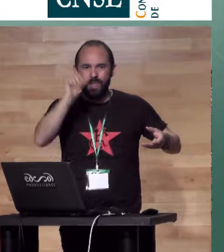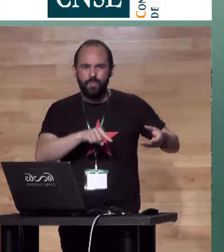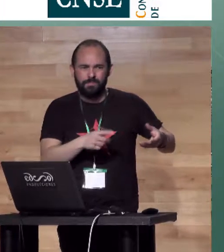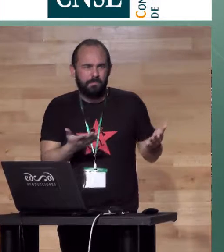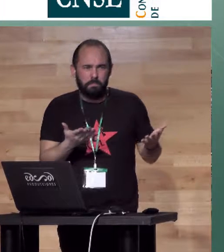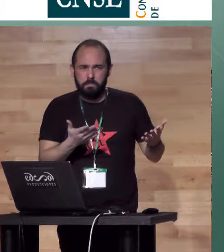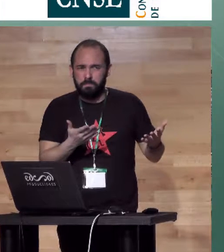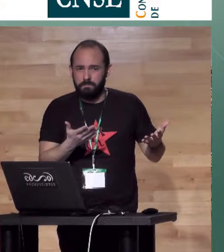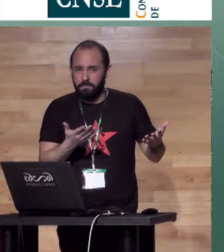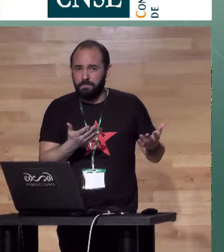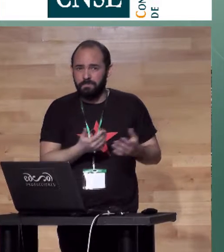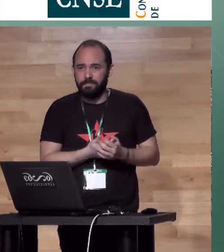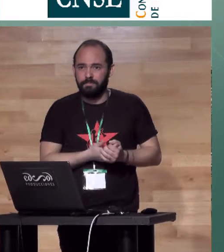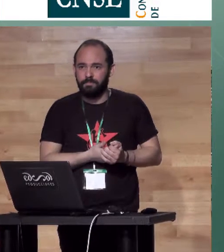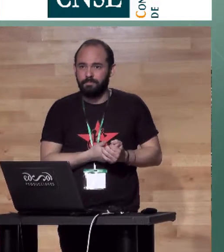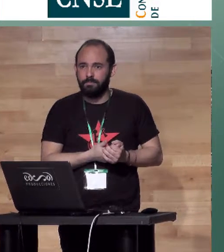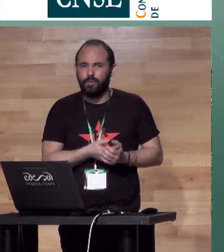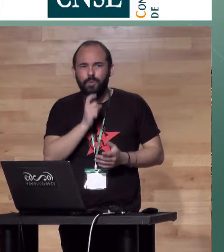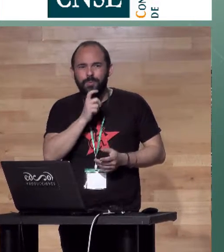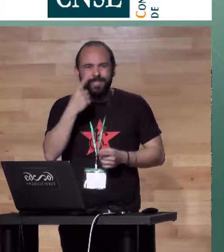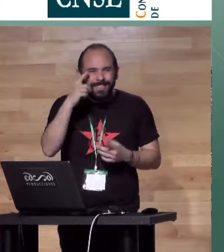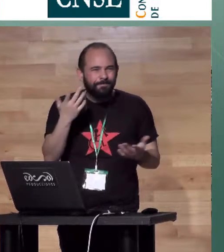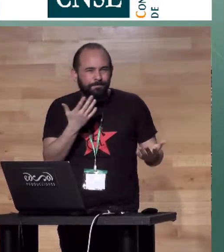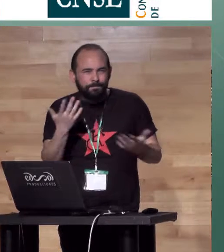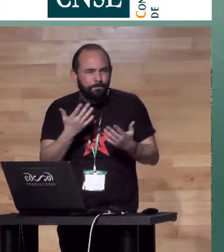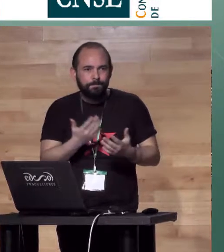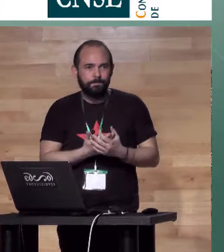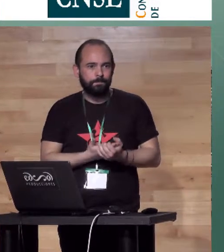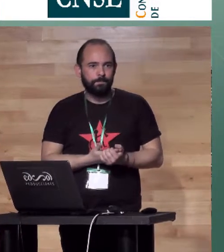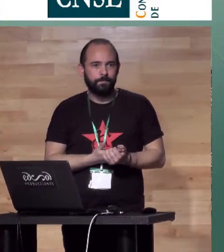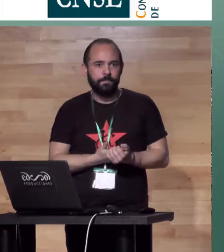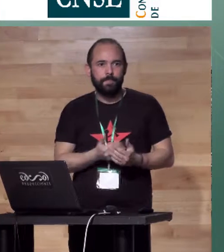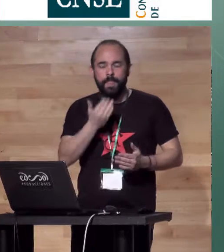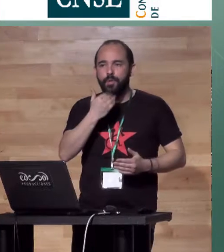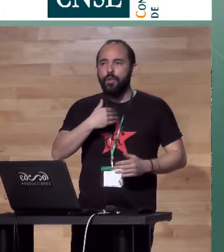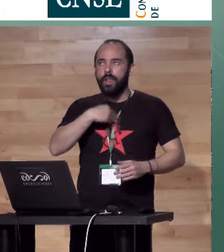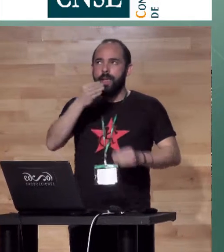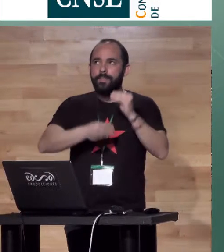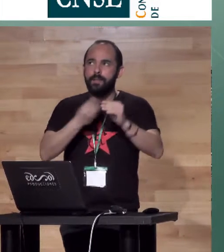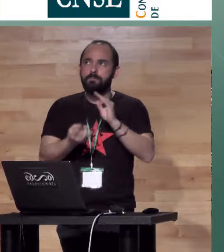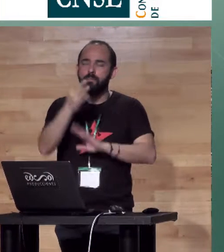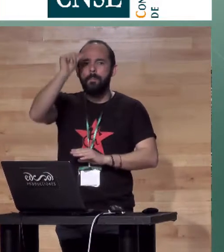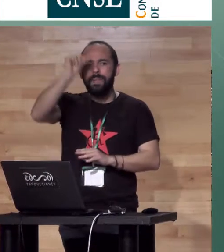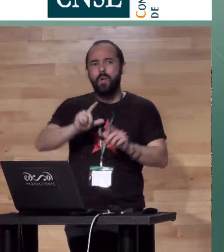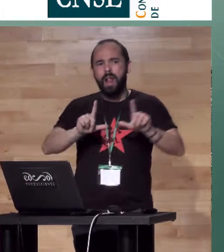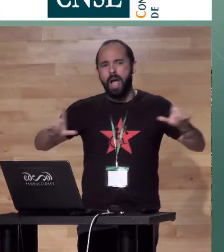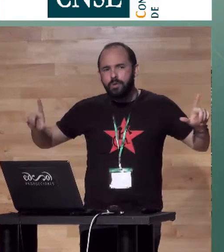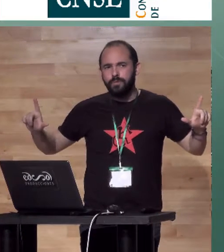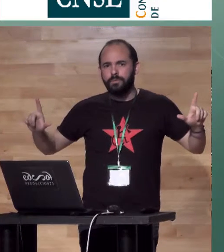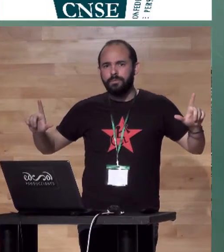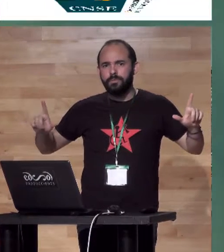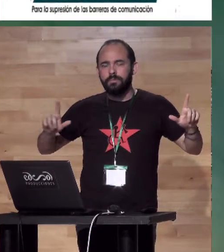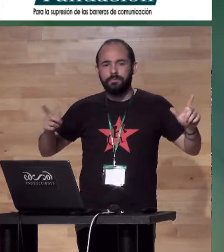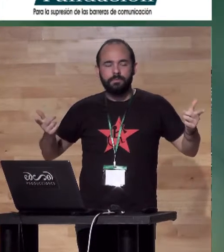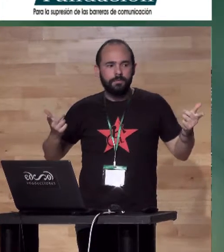¿Y esto qué? ¿Cómo es la duración de esto? ¿Cómo se traslada esto en película? ¿Cuánto dura el taco de folios que tengo, por